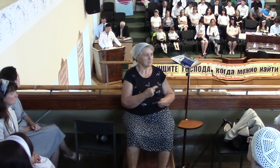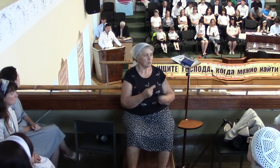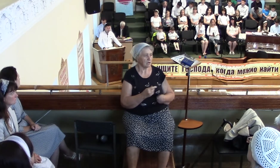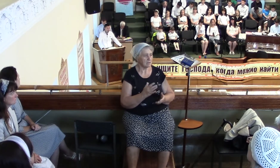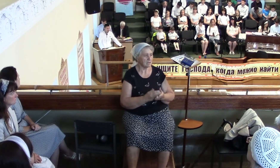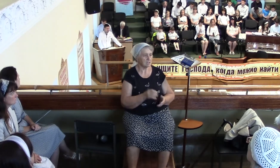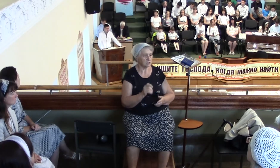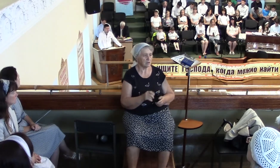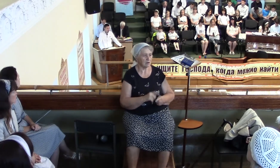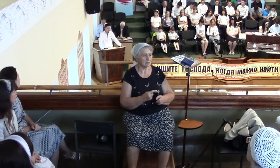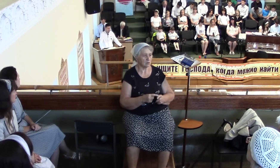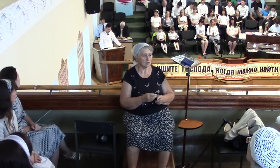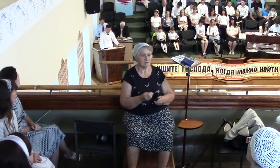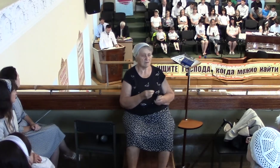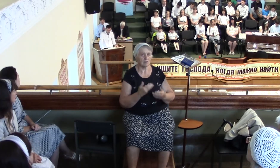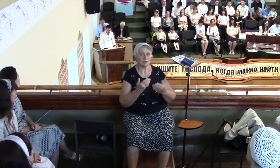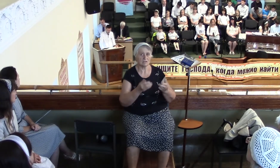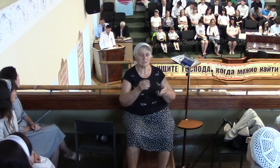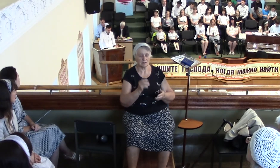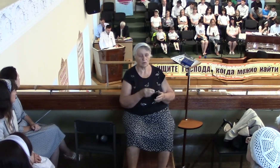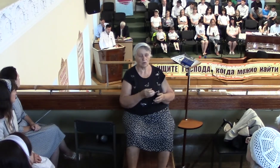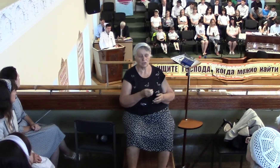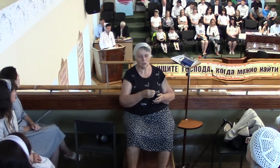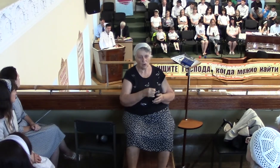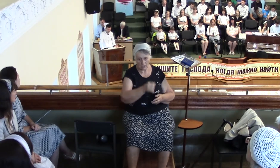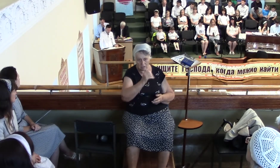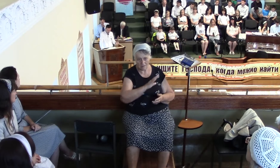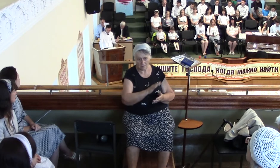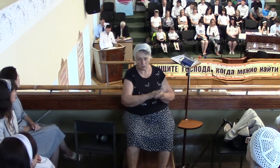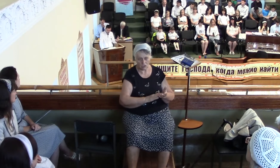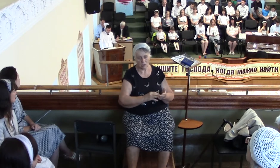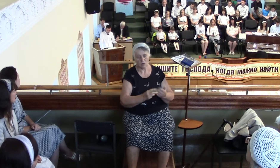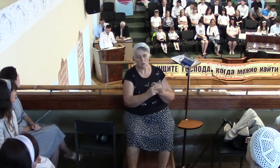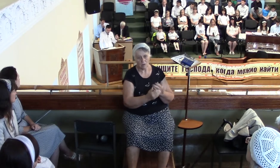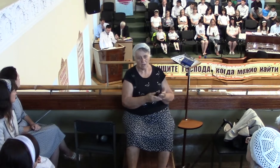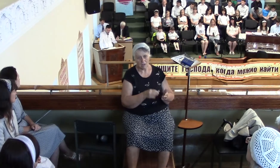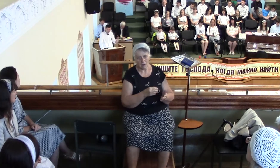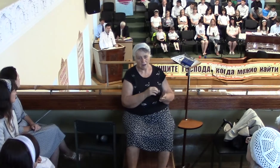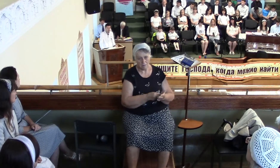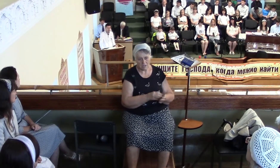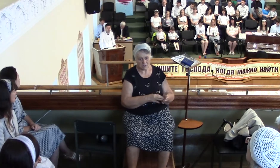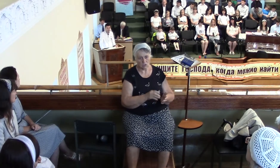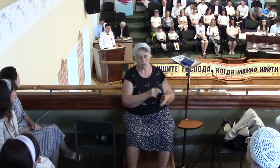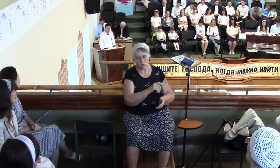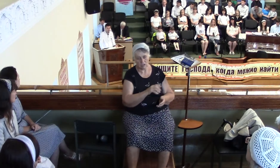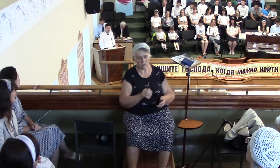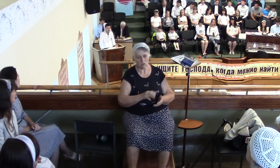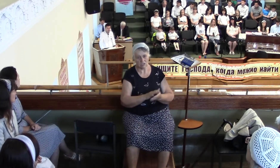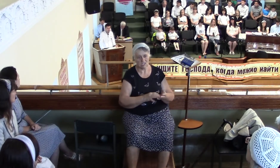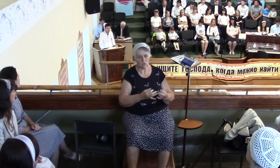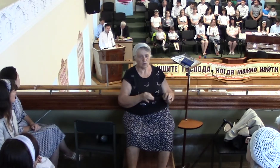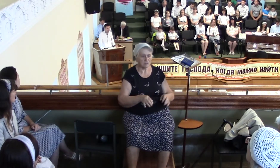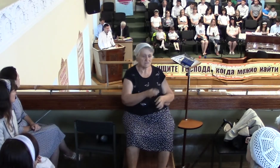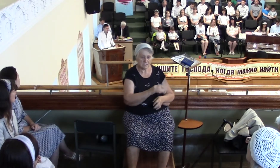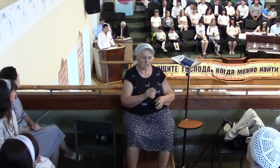понимает, что он не обратился к Богу, его грехи не прощены, то Священное Писание напоминает о том, что Христос искупил всех людей,